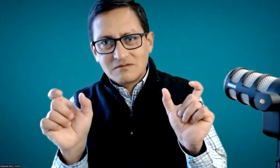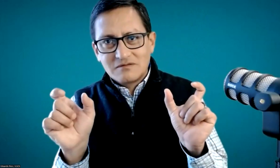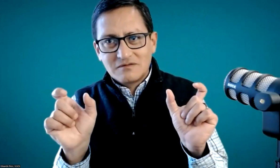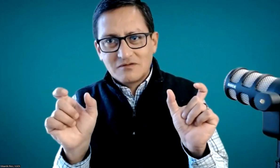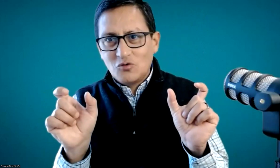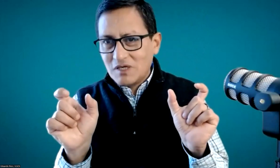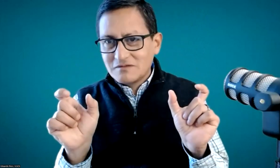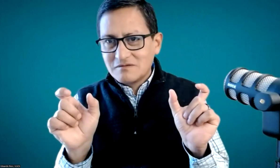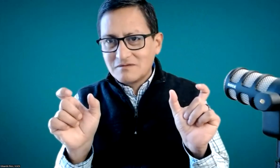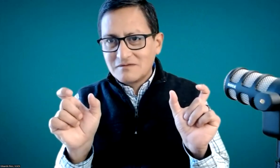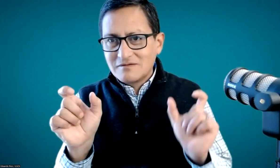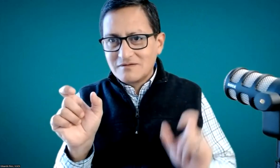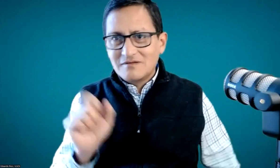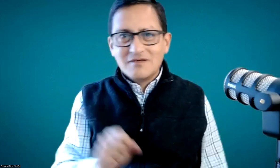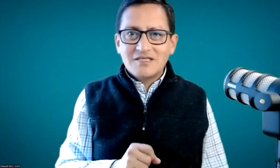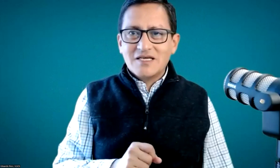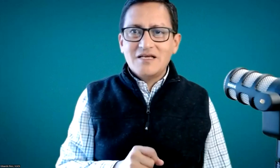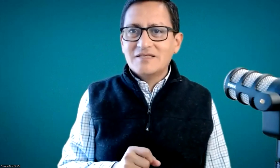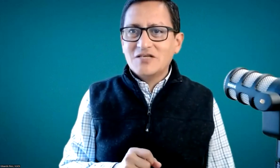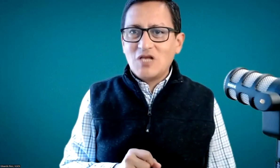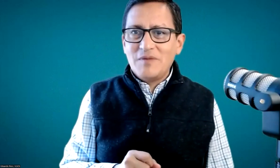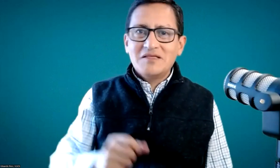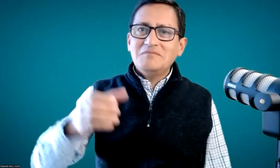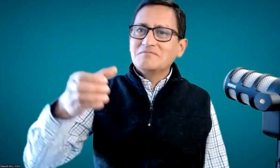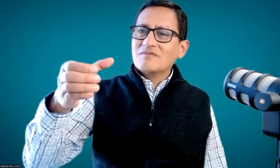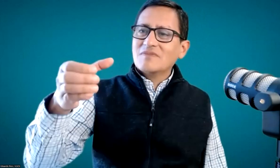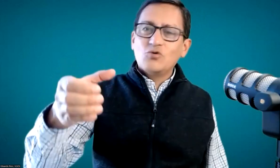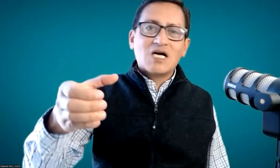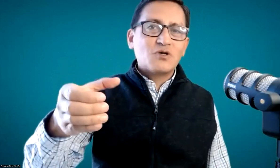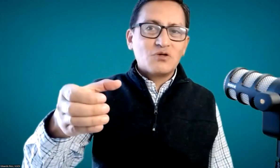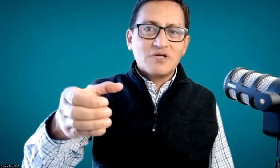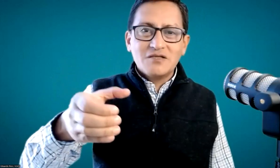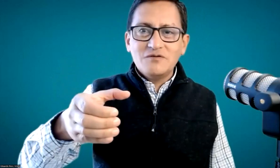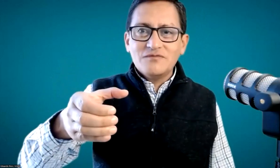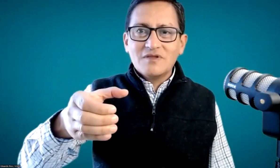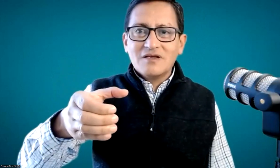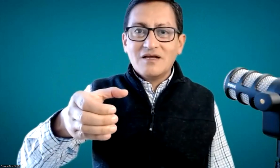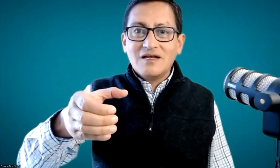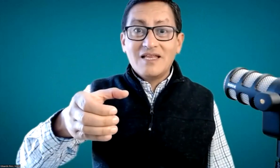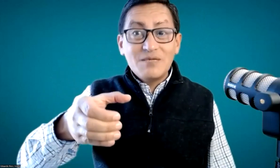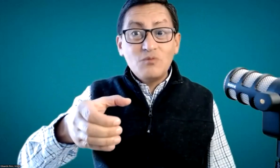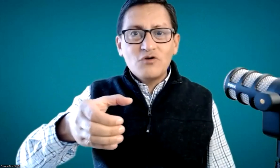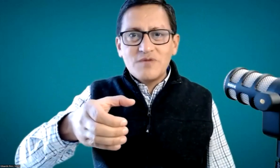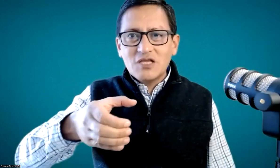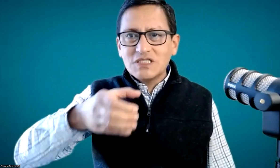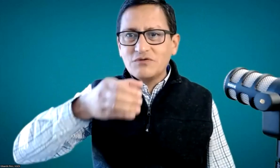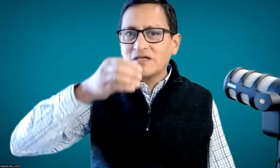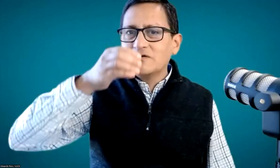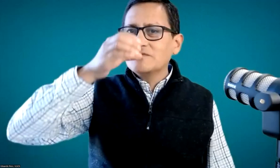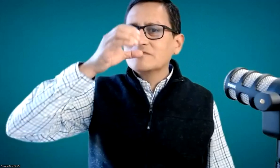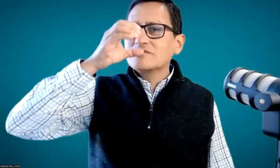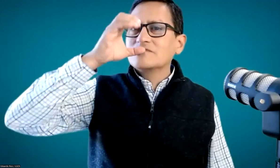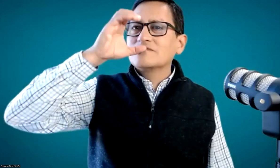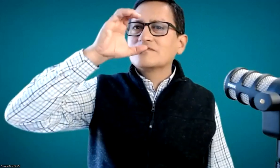vaso, con un vaso. Y se enseña solamente, dibujamos un objeto, le dimos movimiento a ese